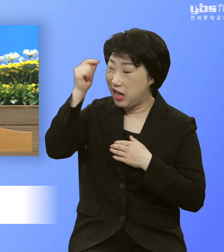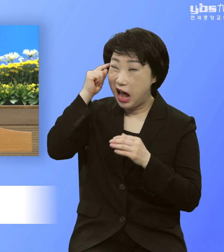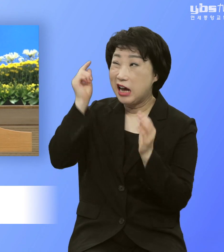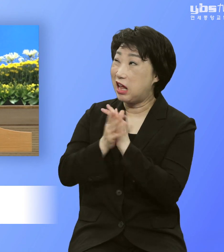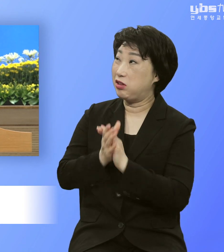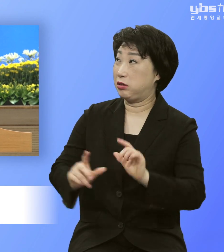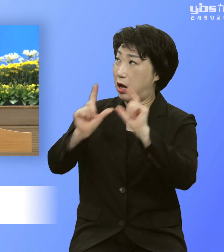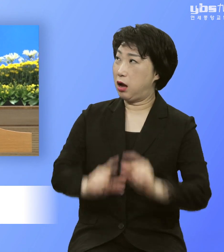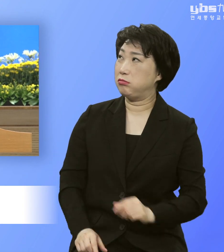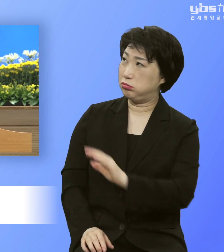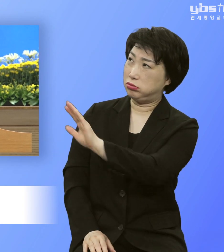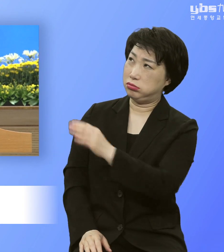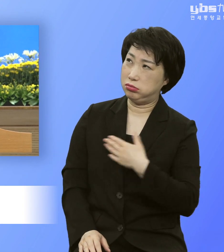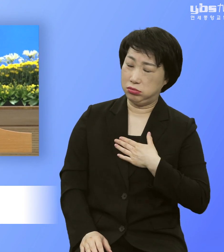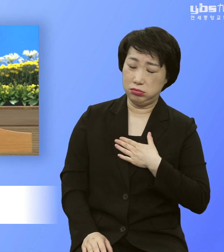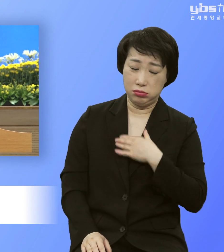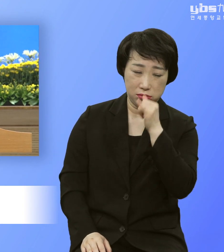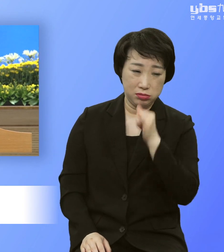살아요.